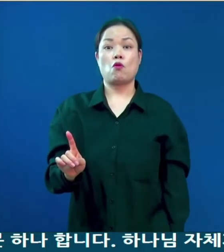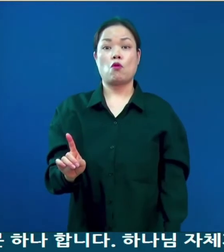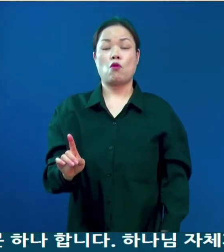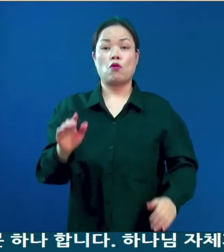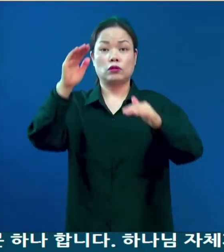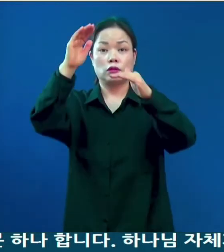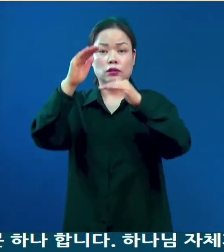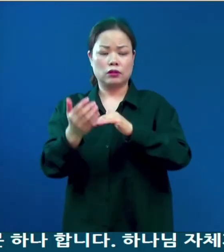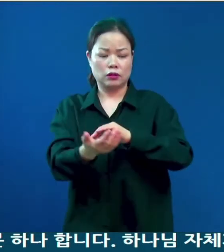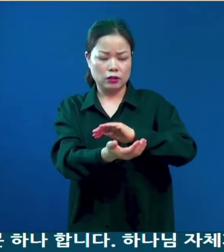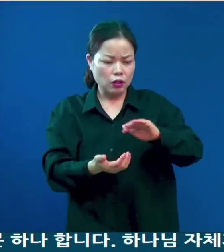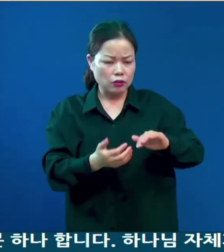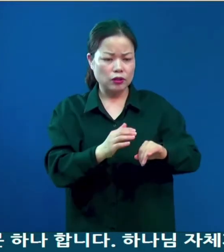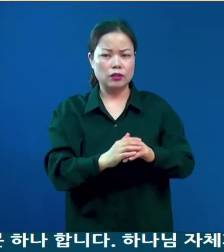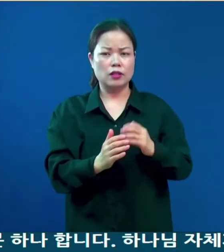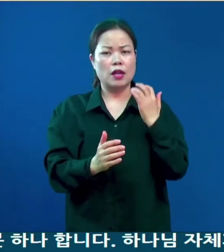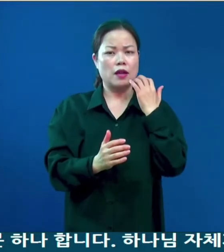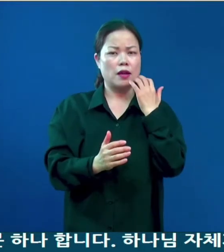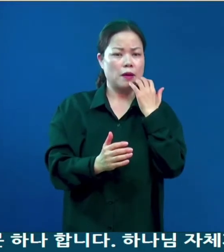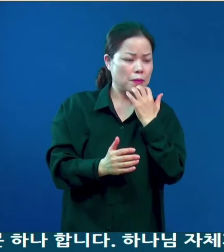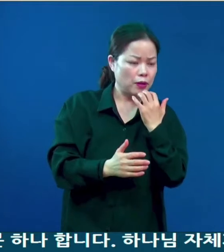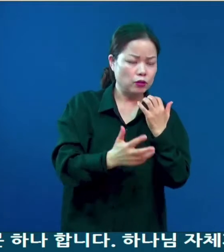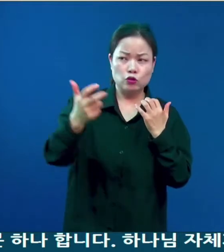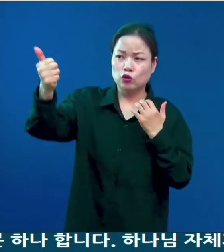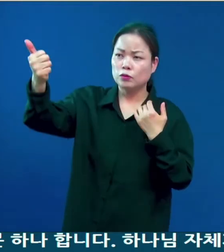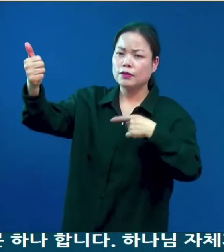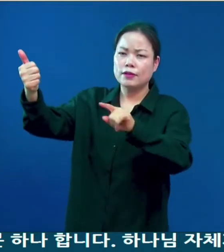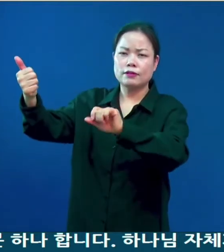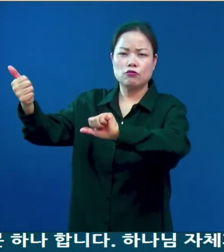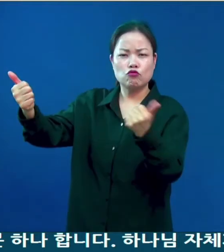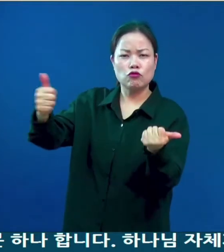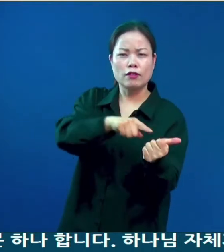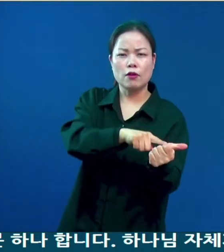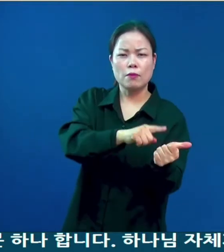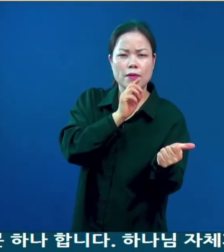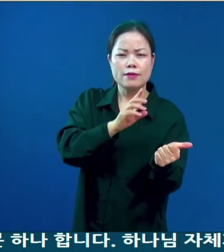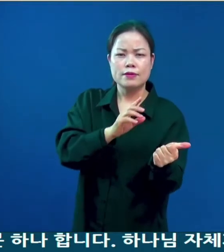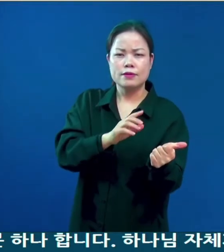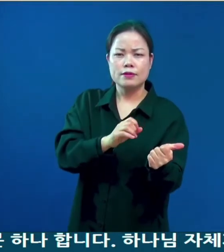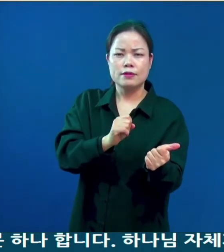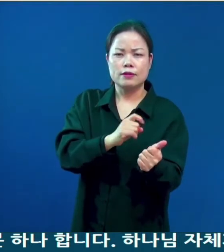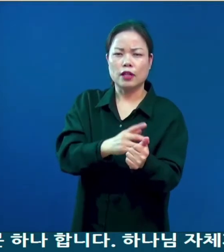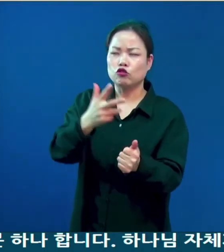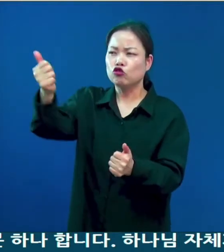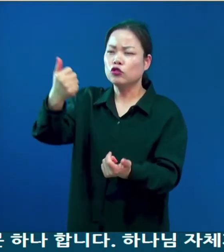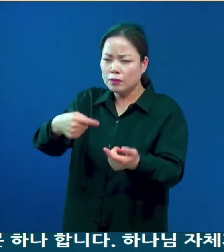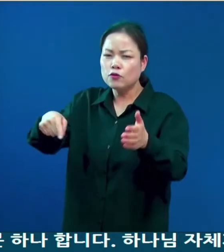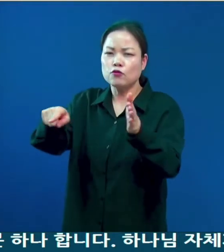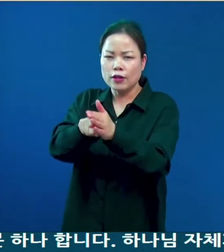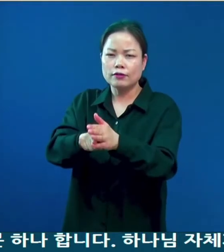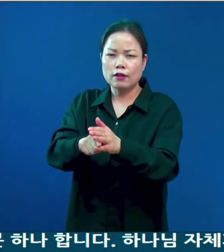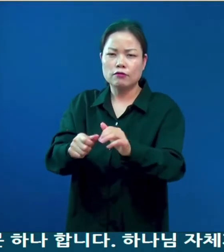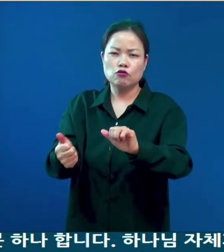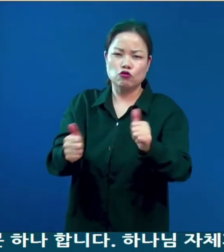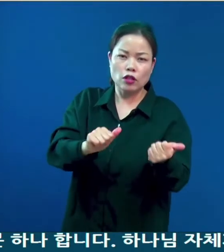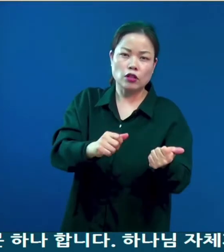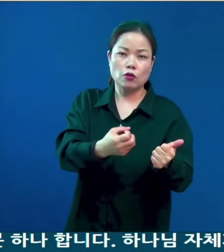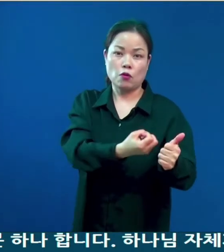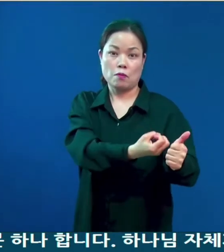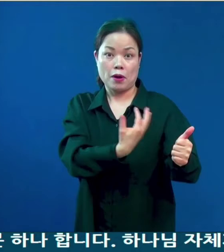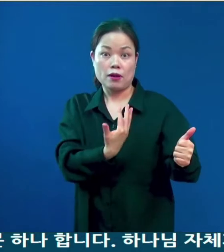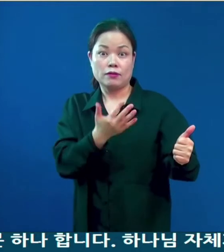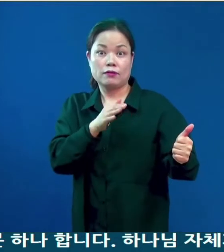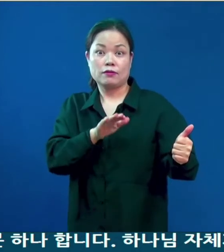오늘 본문 전에는 이제 베드로가 주님을 위해 죽겠습니다 그랬거든요. 끝까지 주님 따르고 내가 죽겠습니다, 이렇게까지